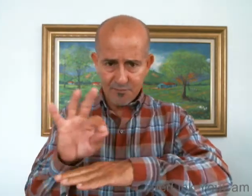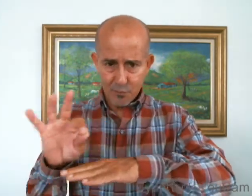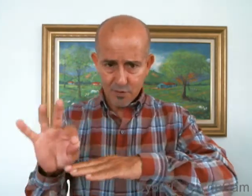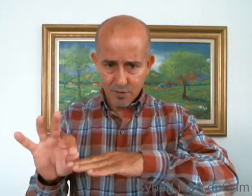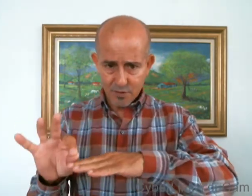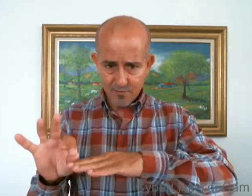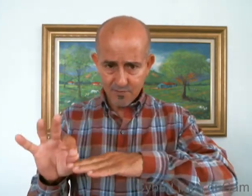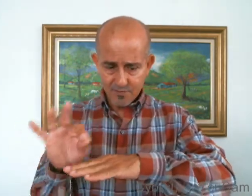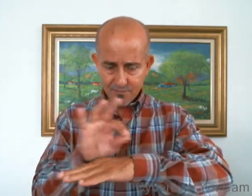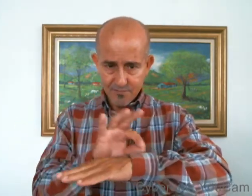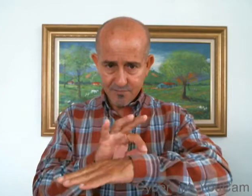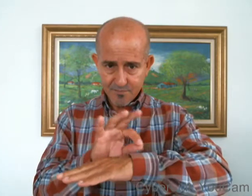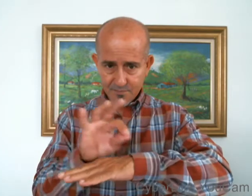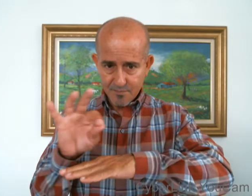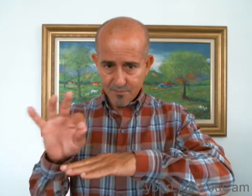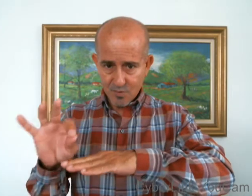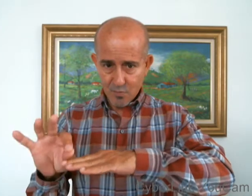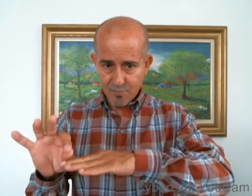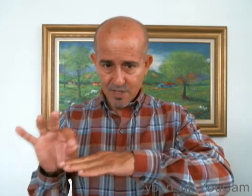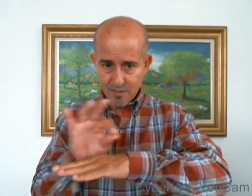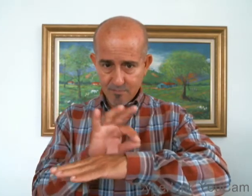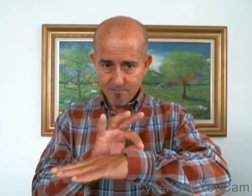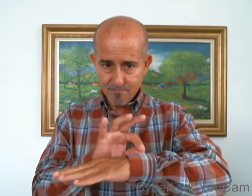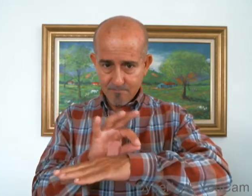foot. Un pie